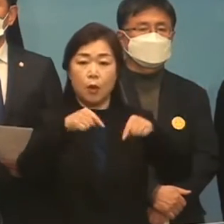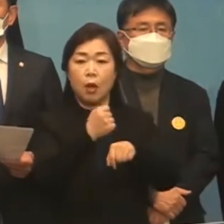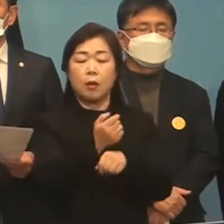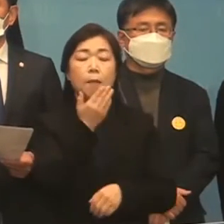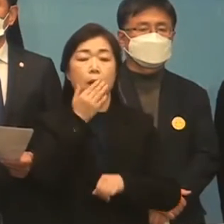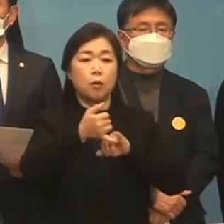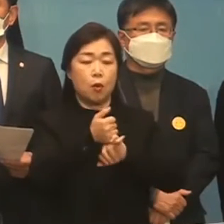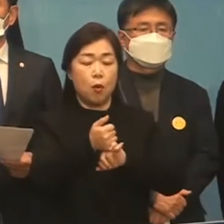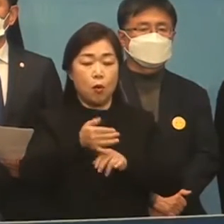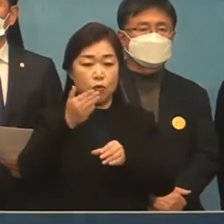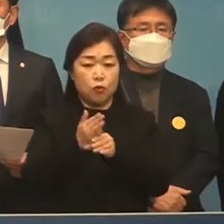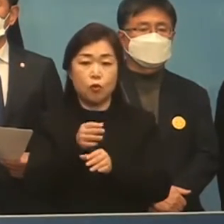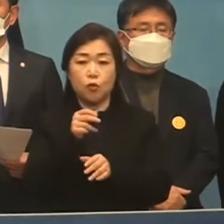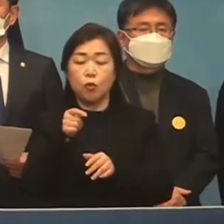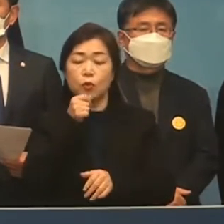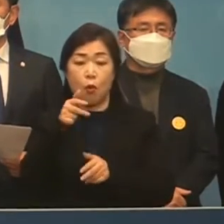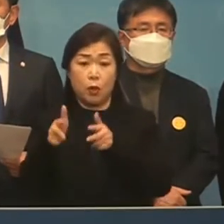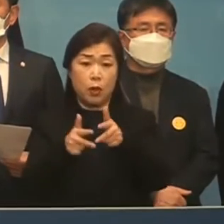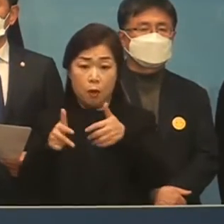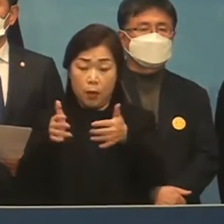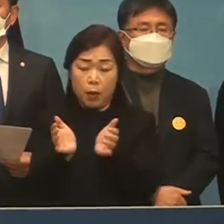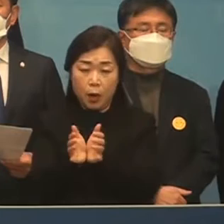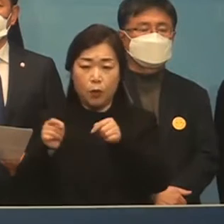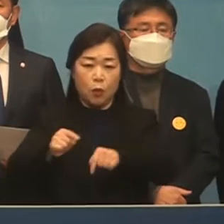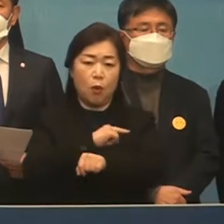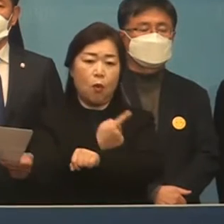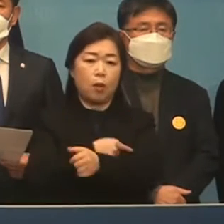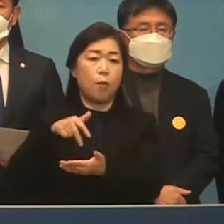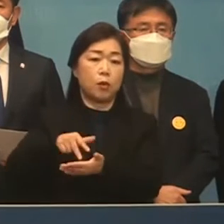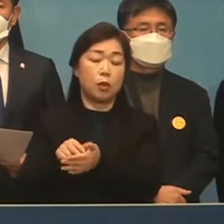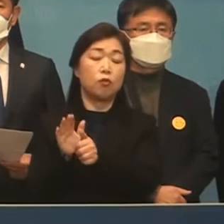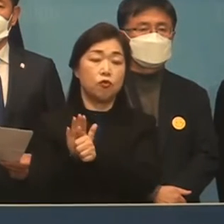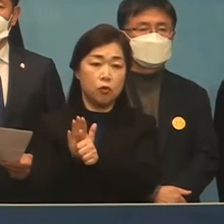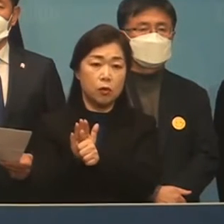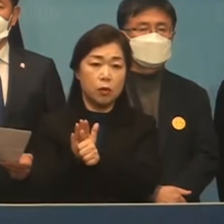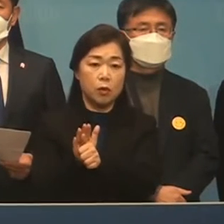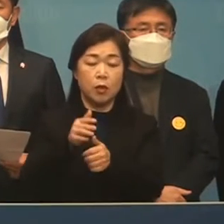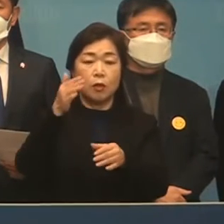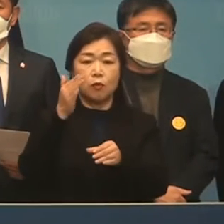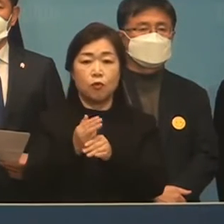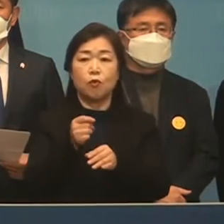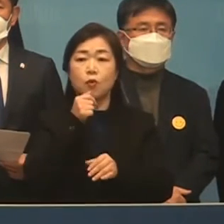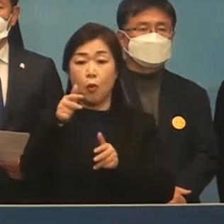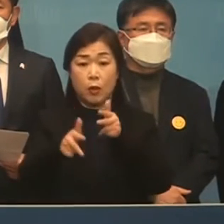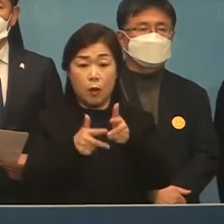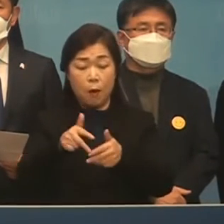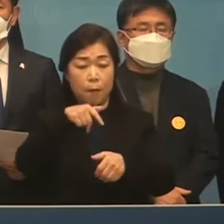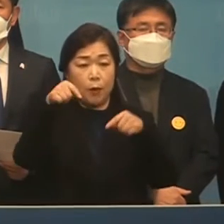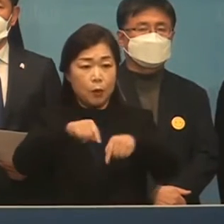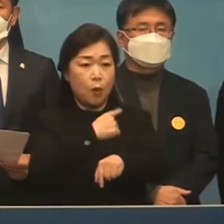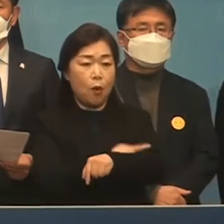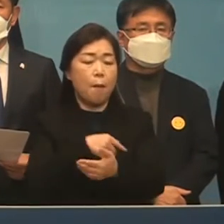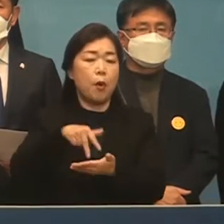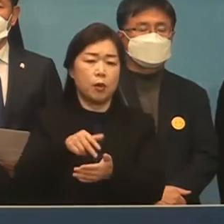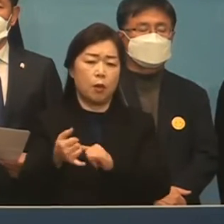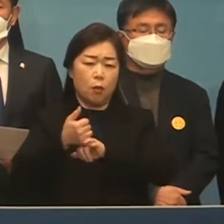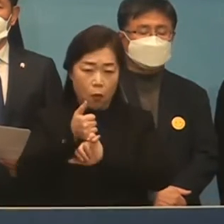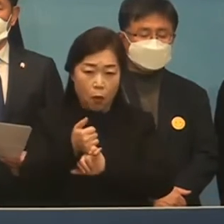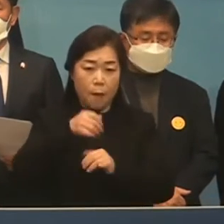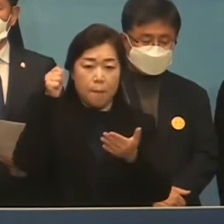있도록 중소기업의 단체 교섭권을 보장하는 중소기업 교섭권 보장법을 반드시 통과시켜서